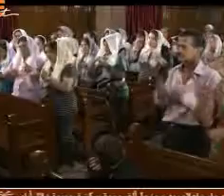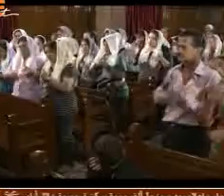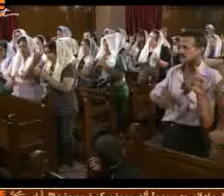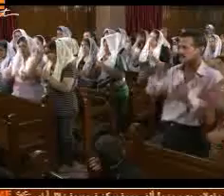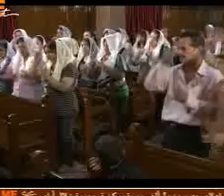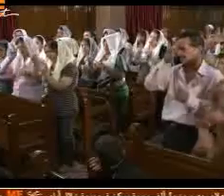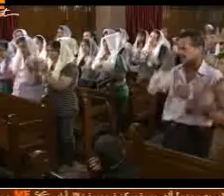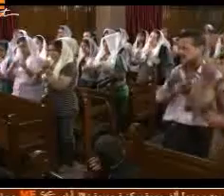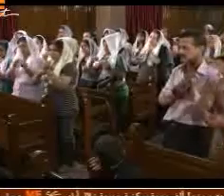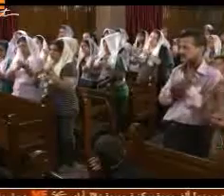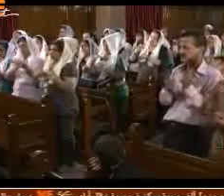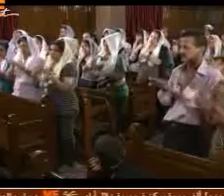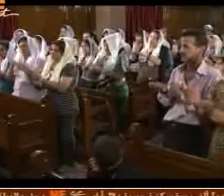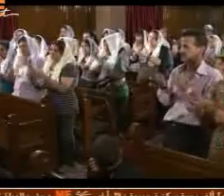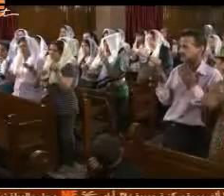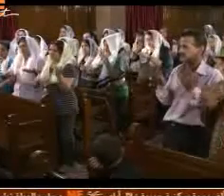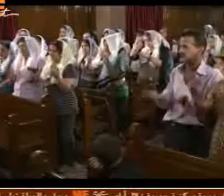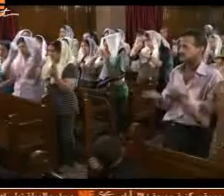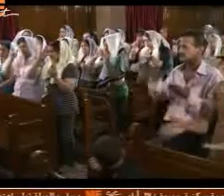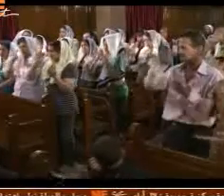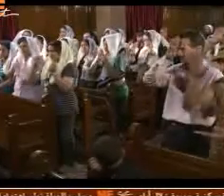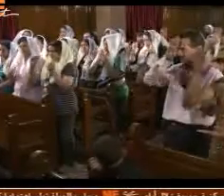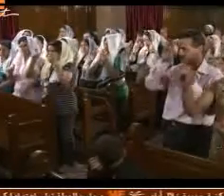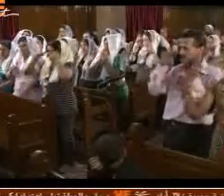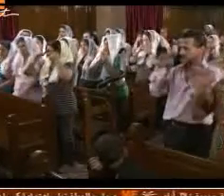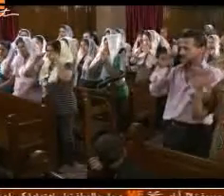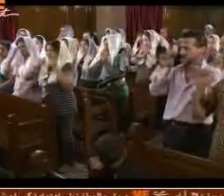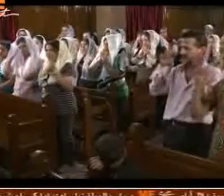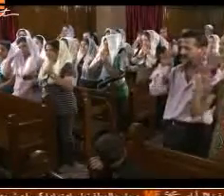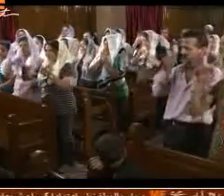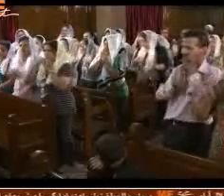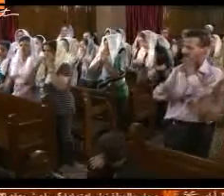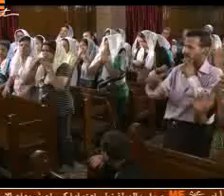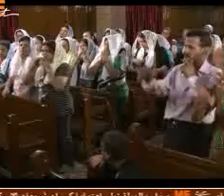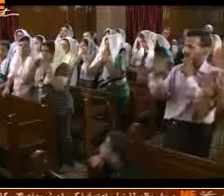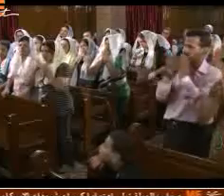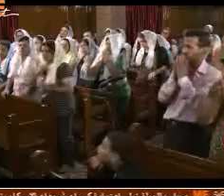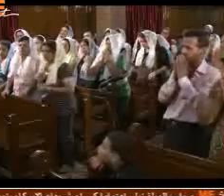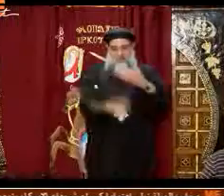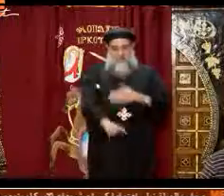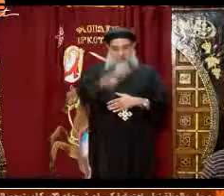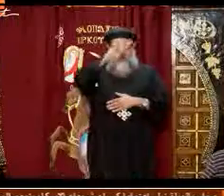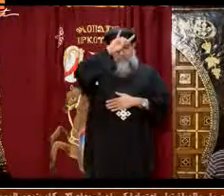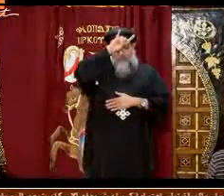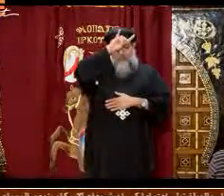الأرض، خبزنا كفانا أعطينا اليوم، اغفر لنا يا رب ذنوبنا كما نغفر نحن أيضا للمذنبين إلينا، لا تدخلنا في تجربة، نجينا يا رب من